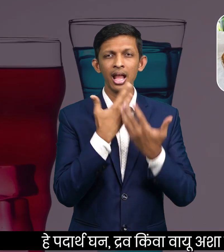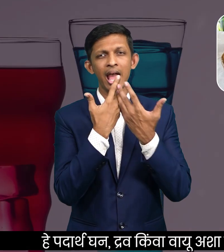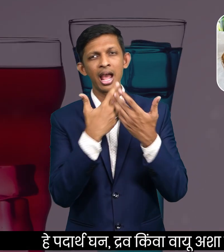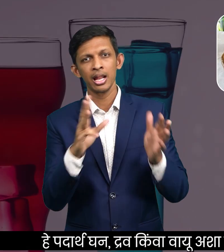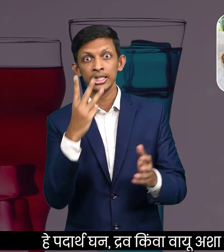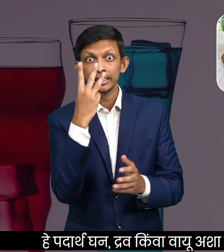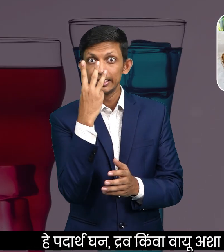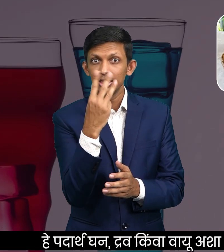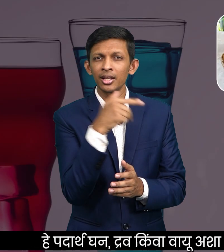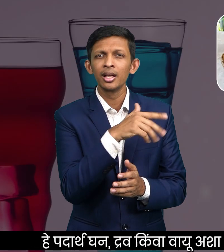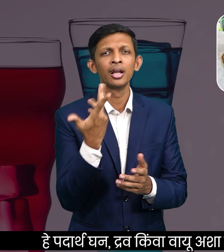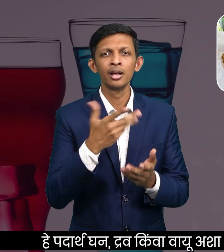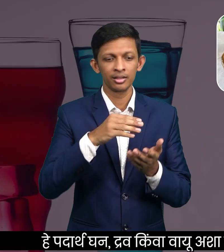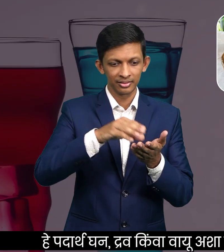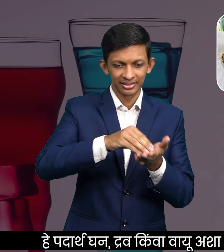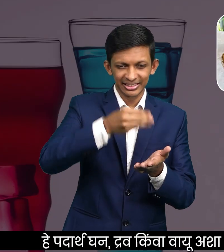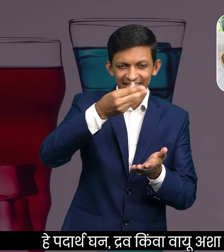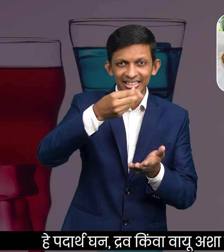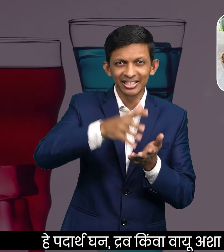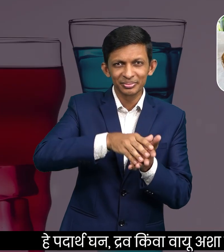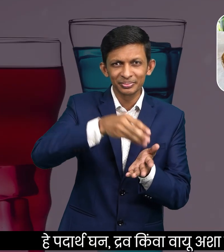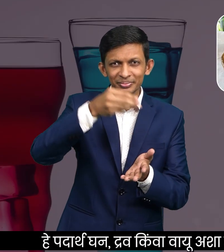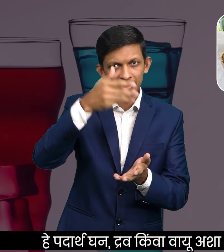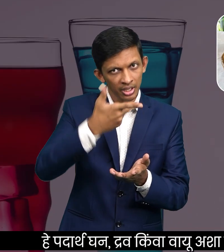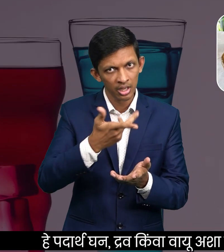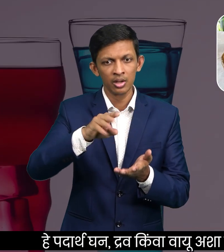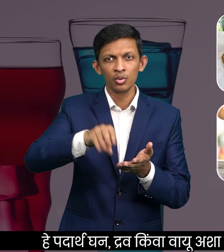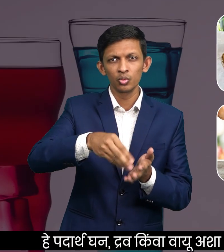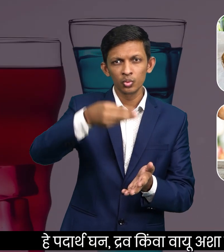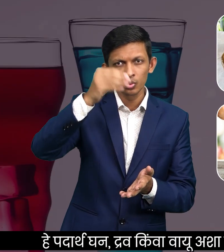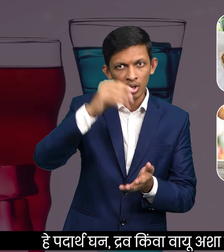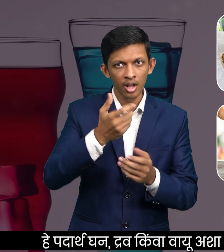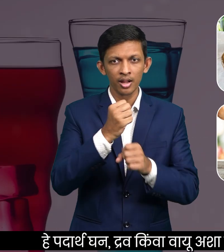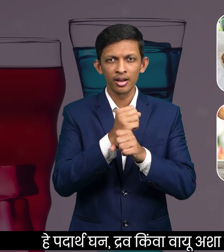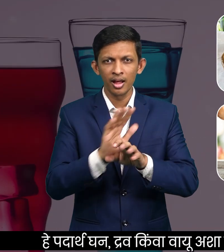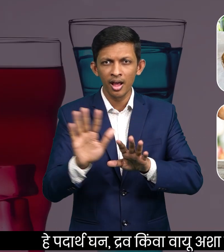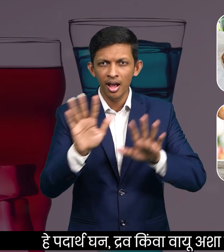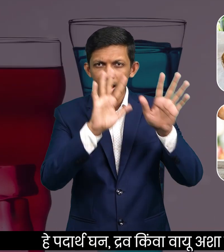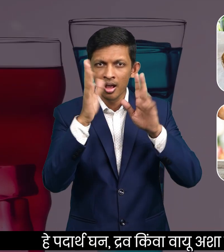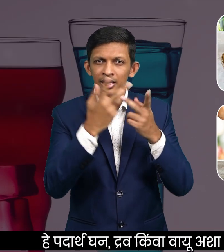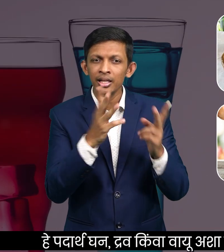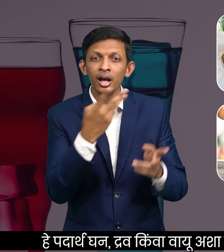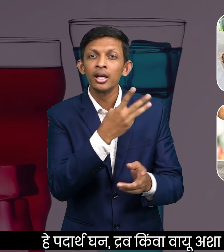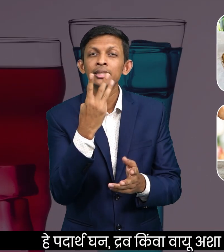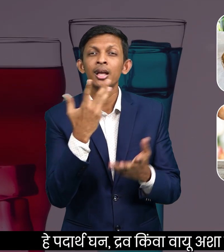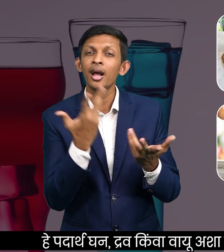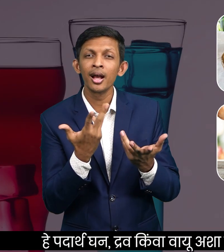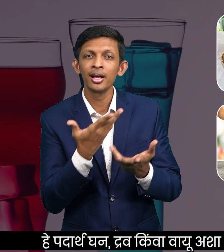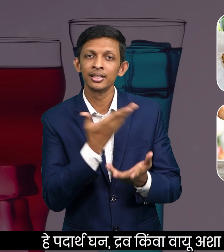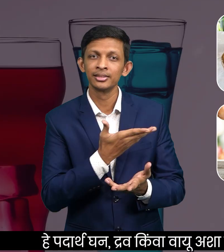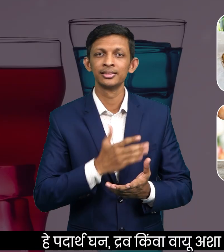हे पदार्थ घन, द्रव आणि वायू अशा कोणत्याही 3 अवस्थेत असू शकतात.